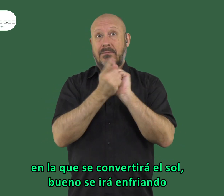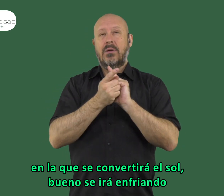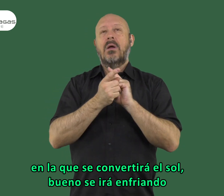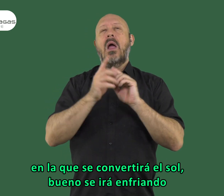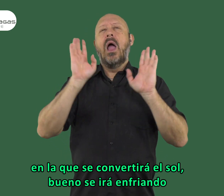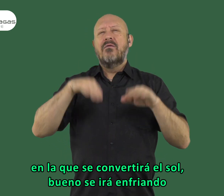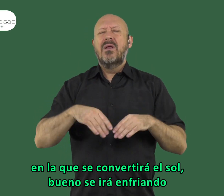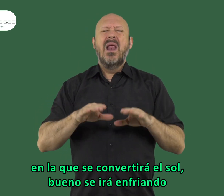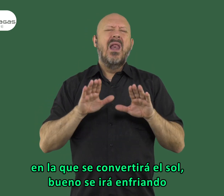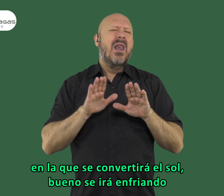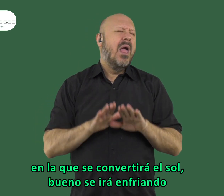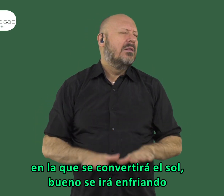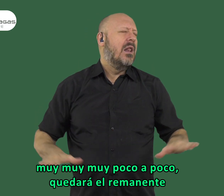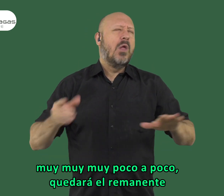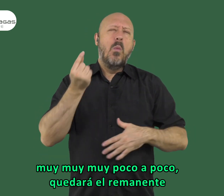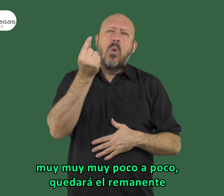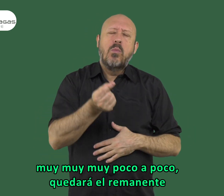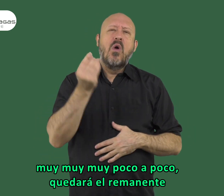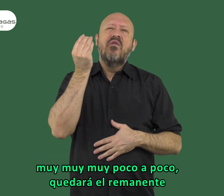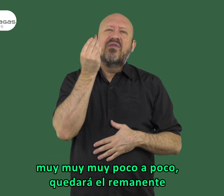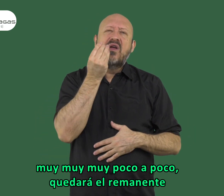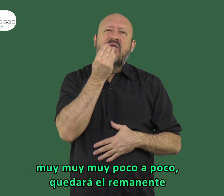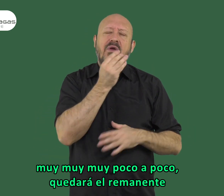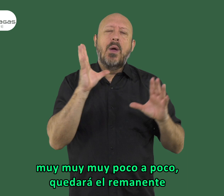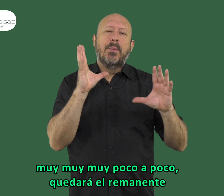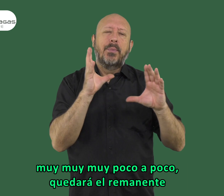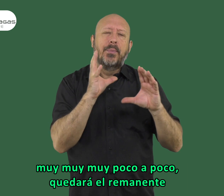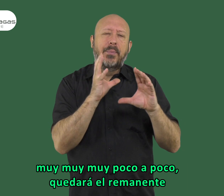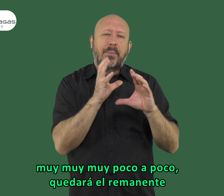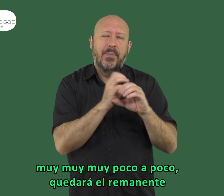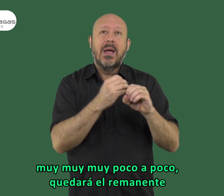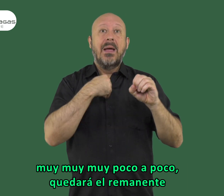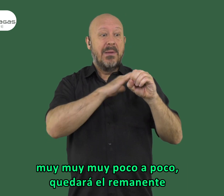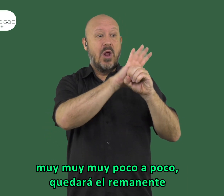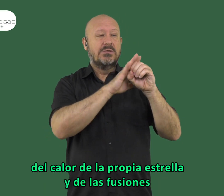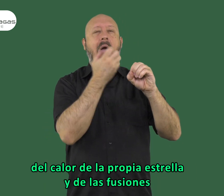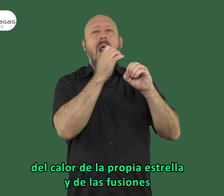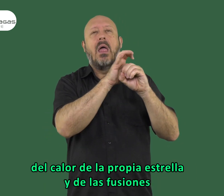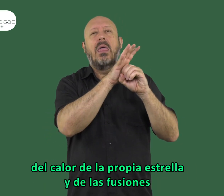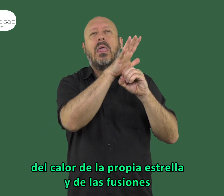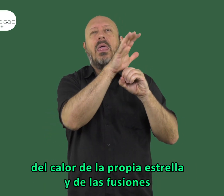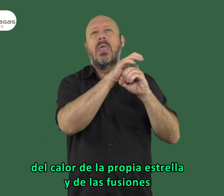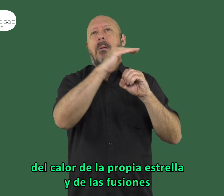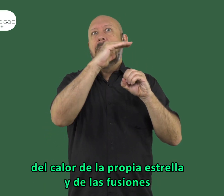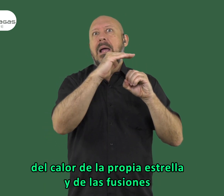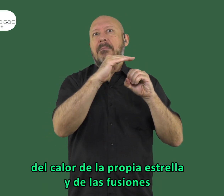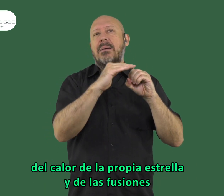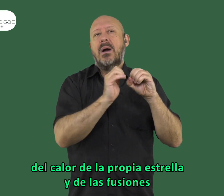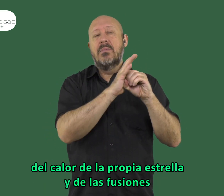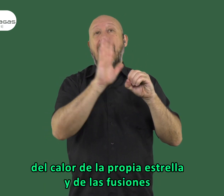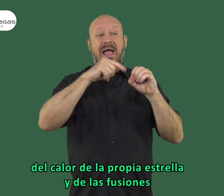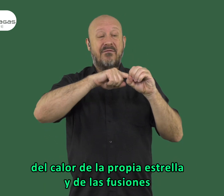Sol, se irá enfriando muy muy muy poco a poco. Quedará el remanente del calor de la propia estrella y